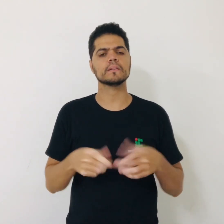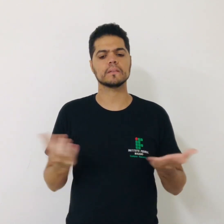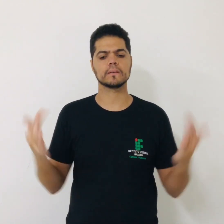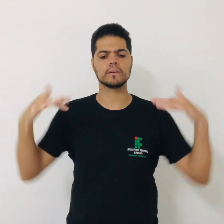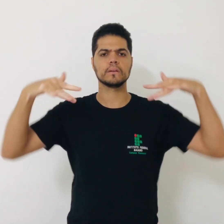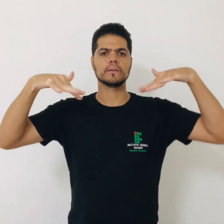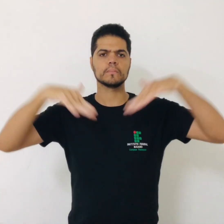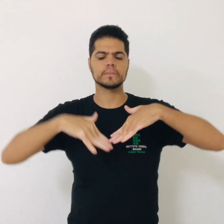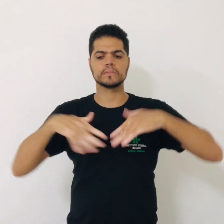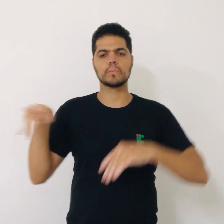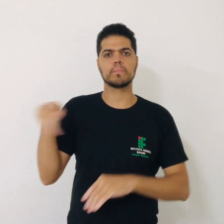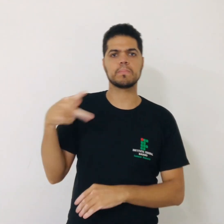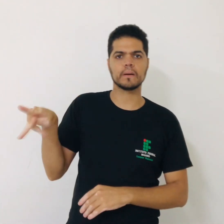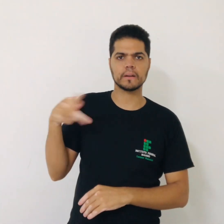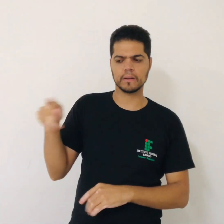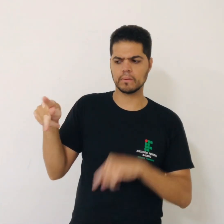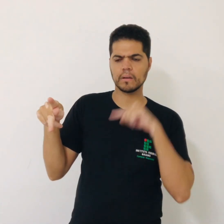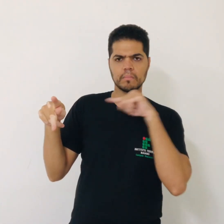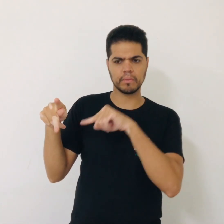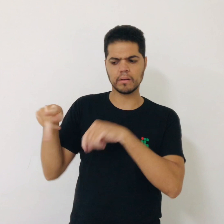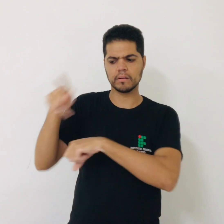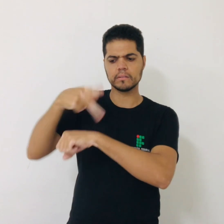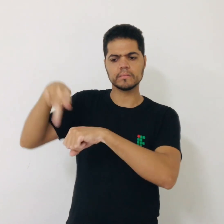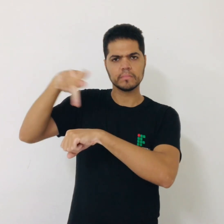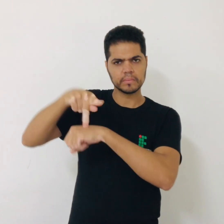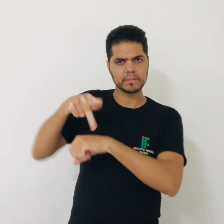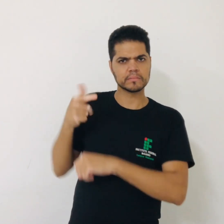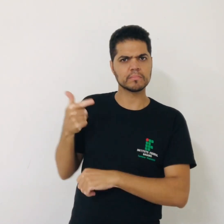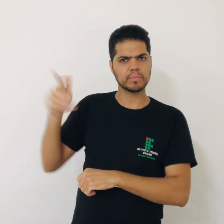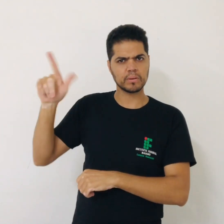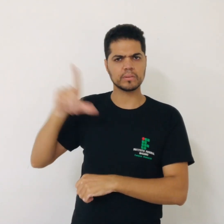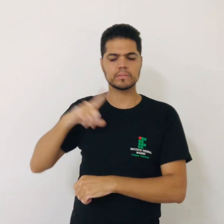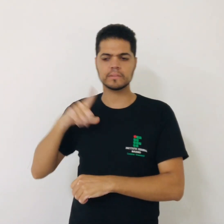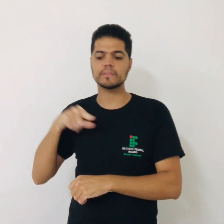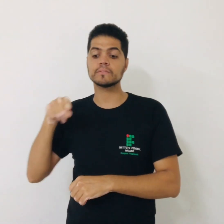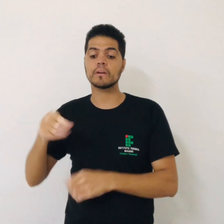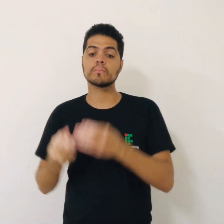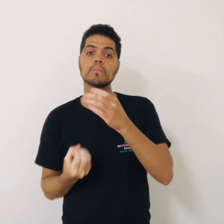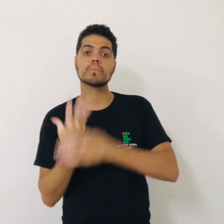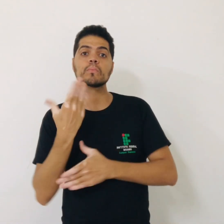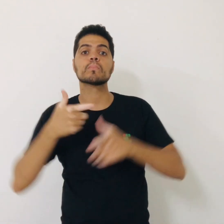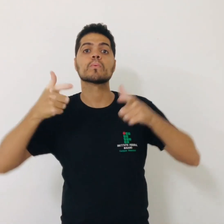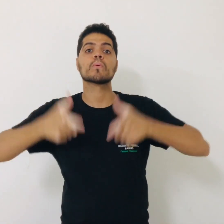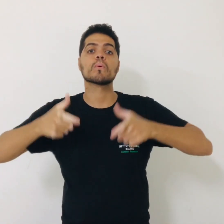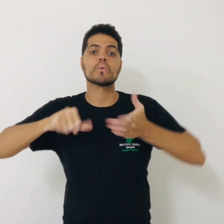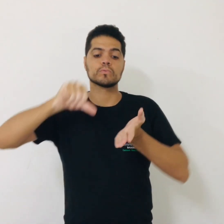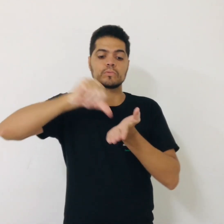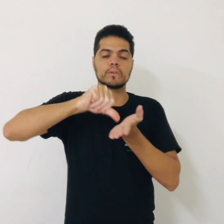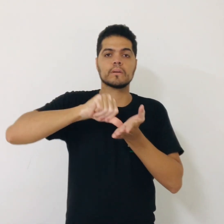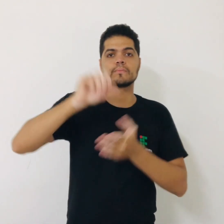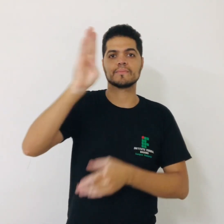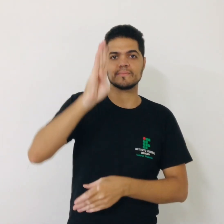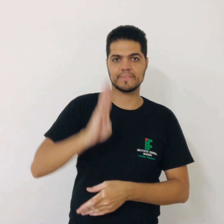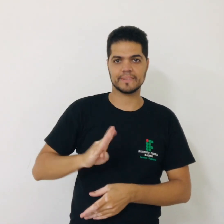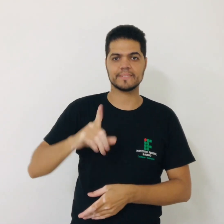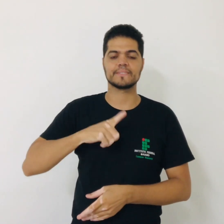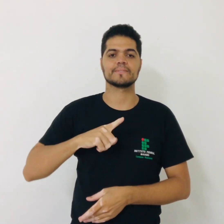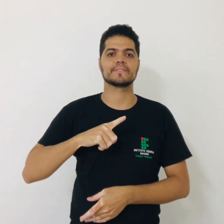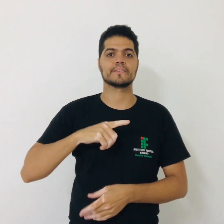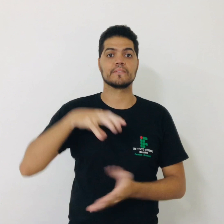está situada na região centro-oeste, originando-se principalmente nos estados do Mato Grosso e Mato